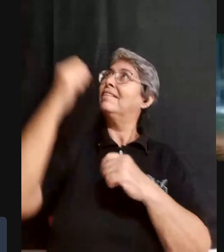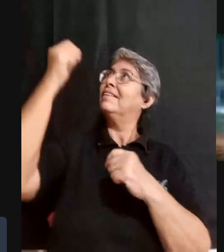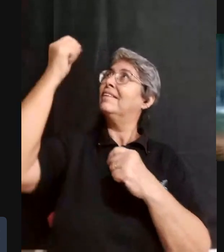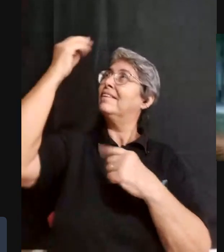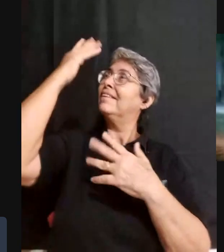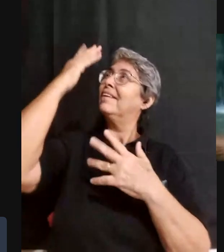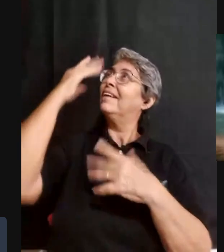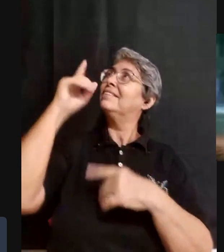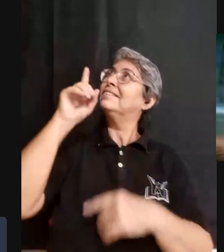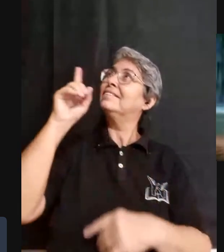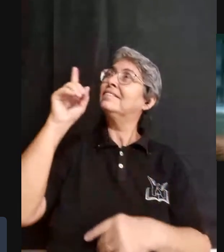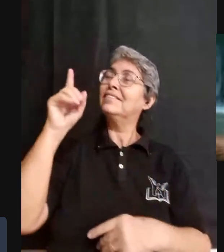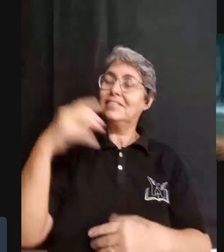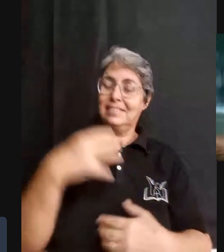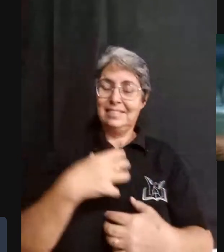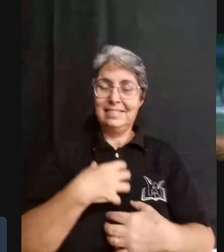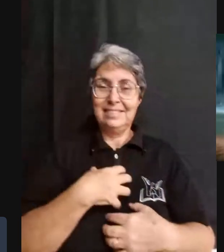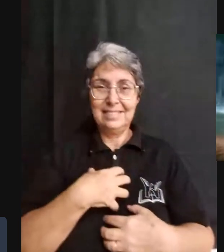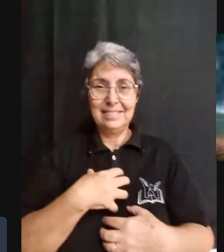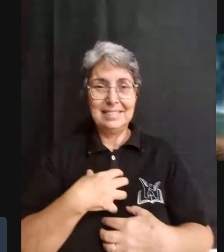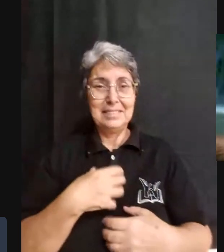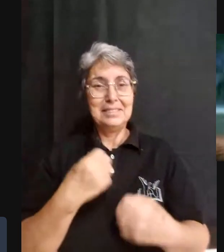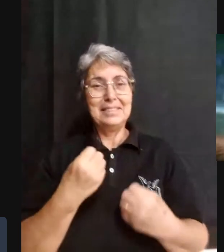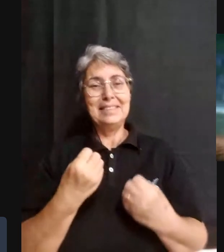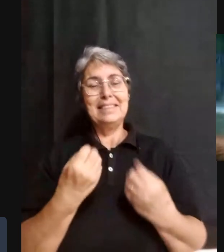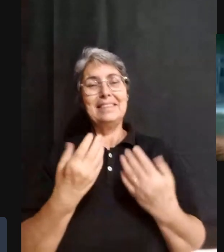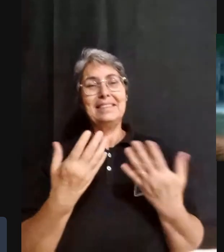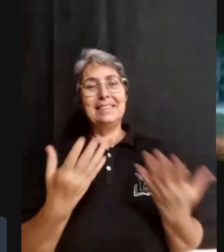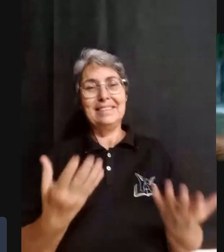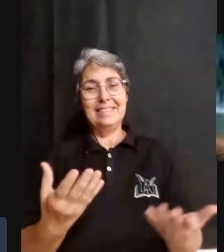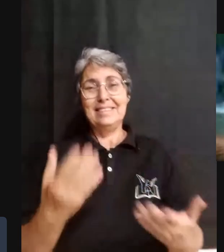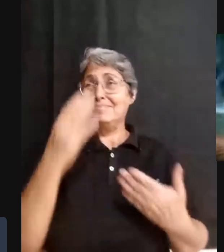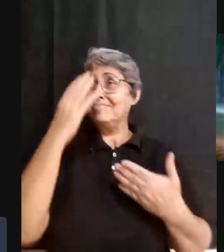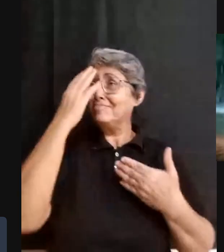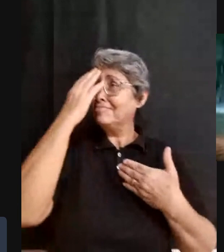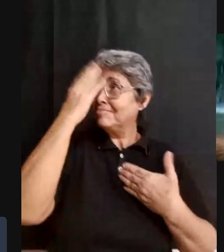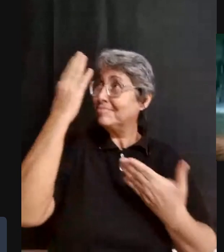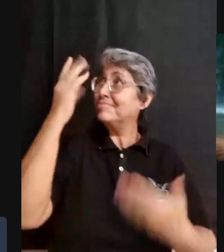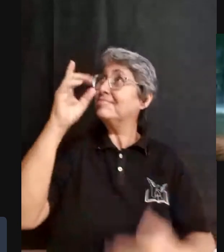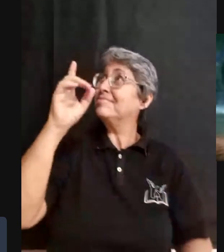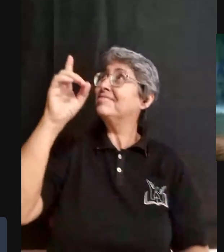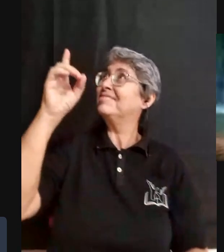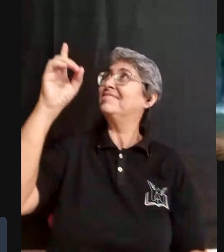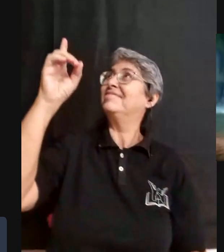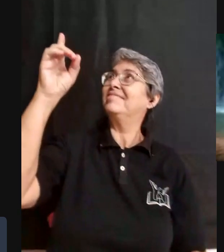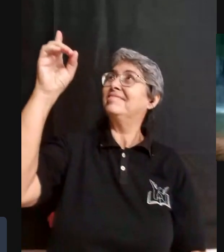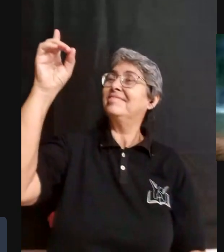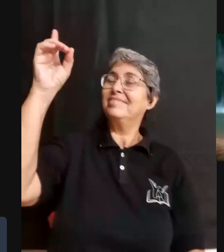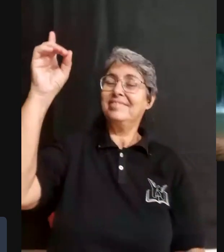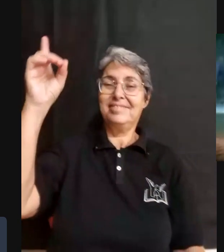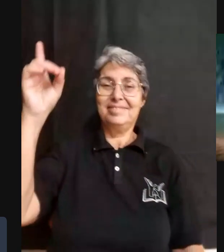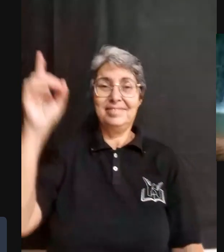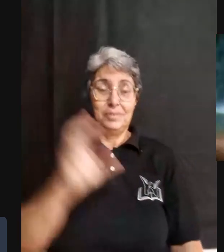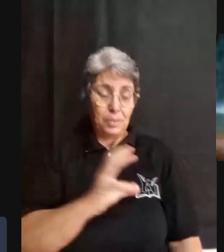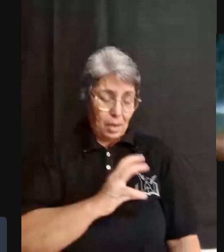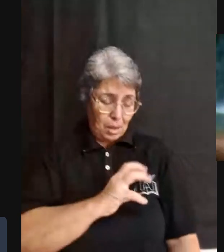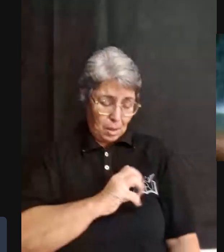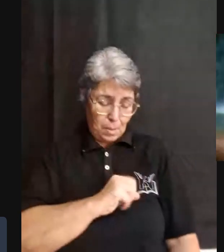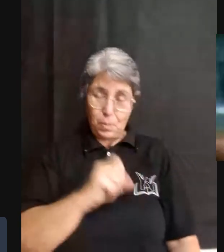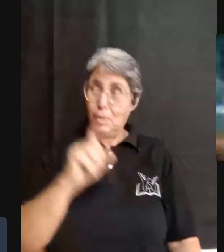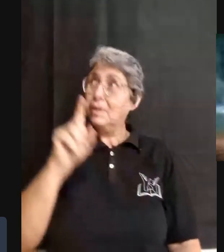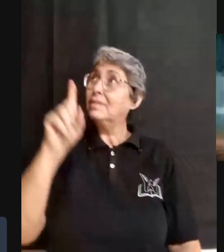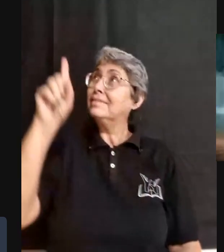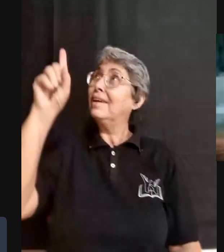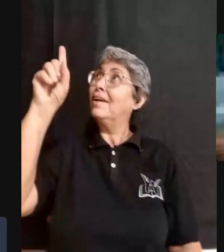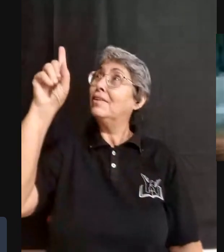graças dou. O seu amor é sem